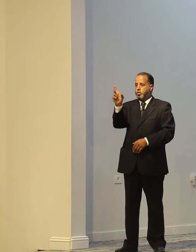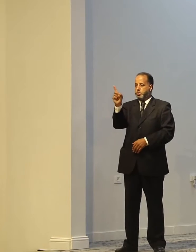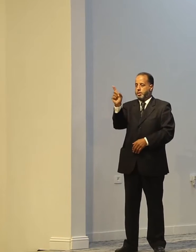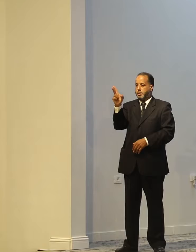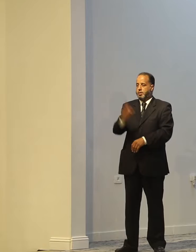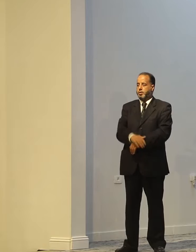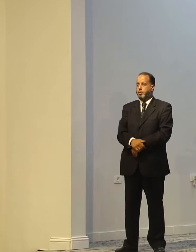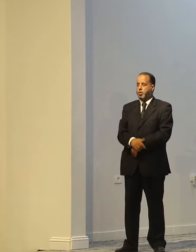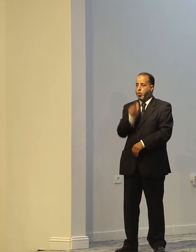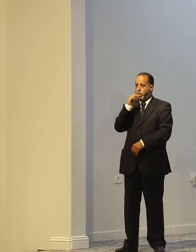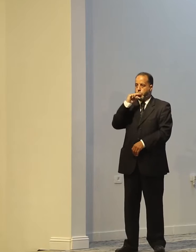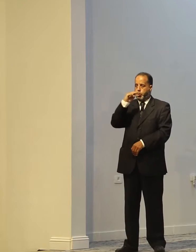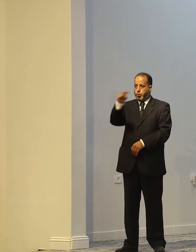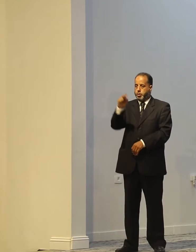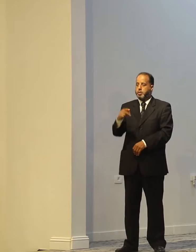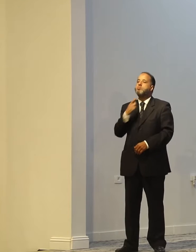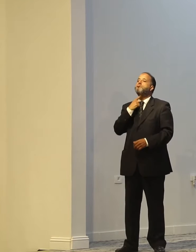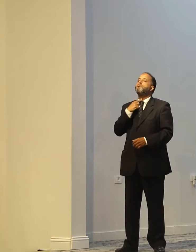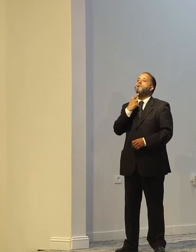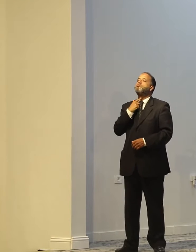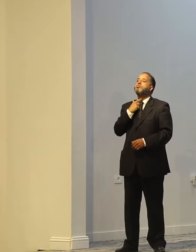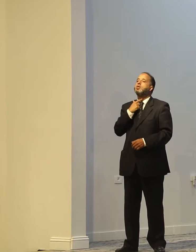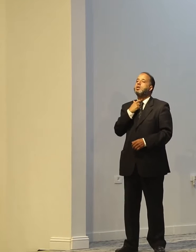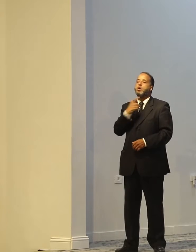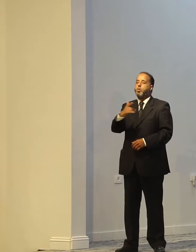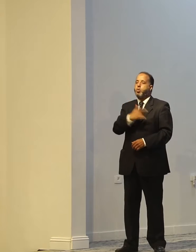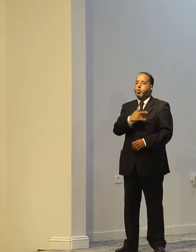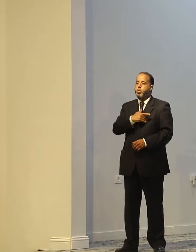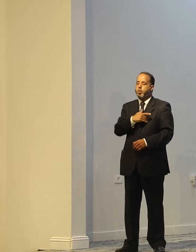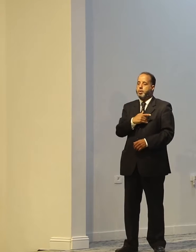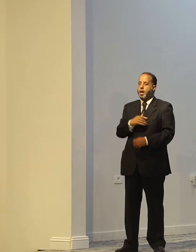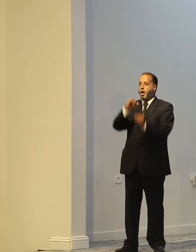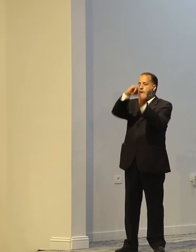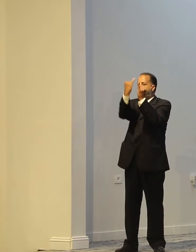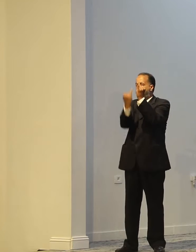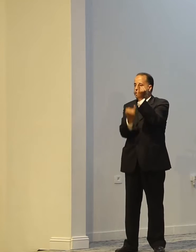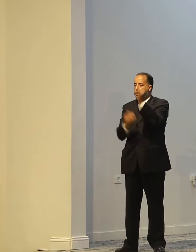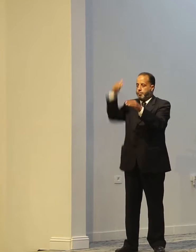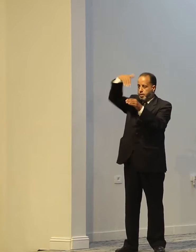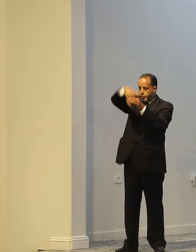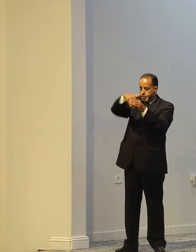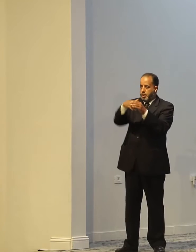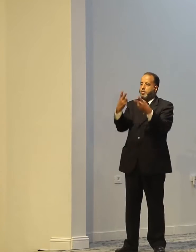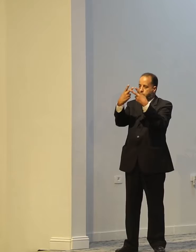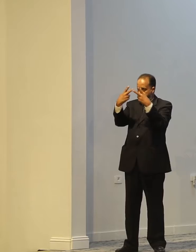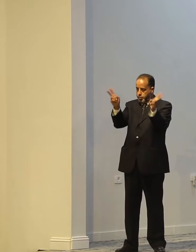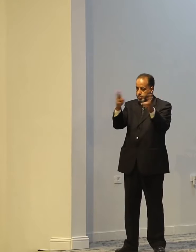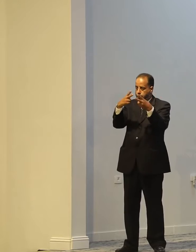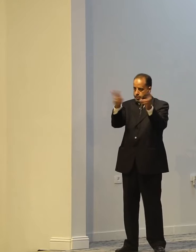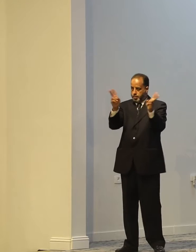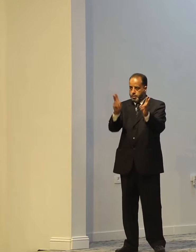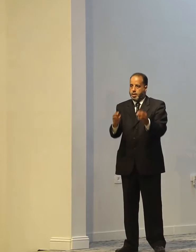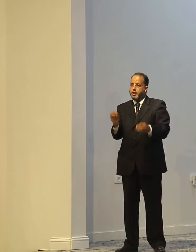17 أغسطس 2021. وكان ذلك استجابة للمطالبات التي وردت إلى المفوضية لإتاحة الفرصة لمن